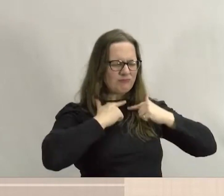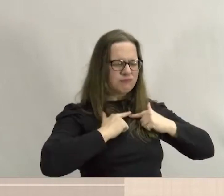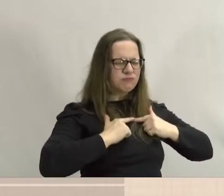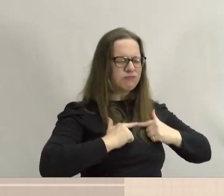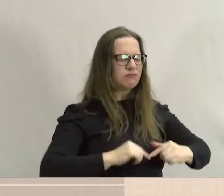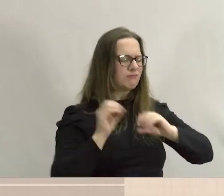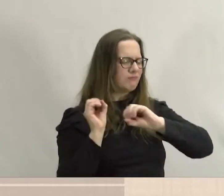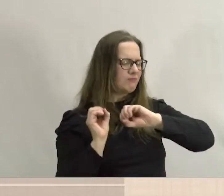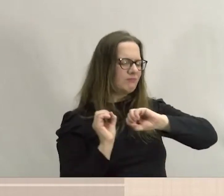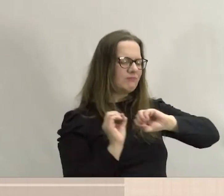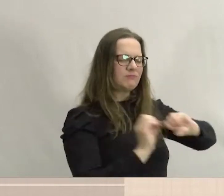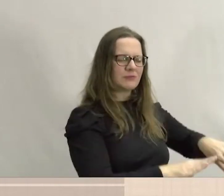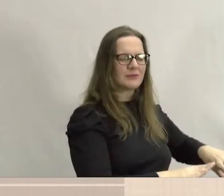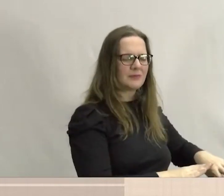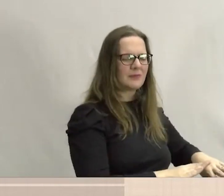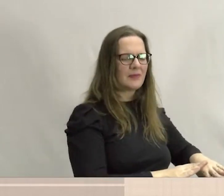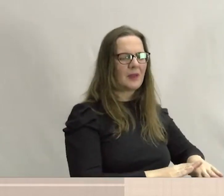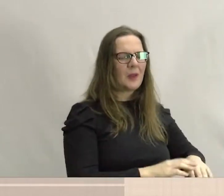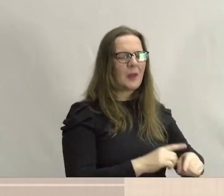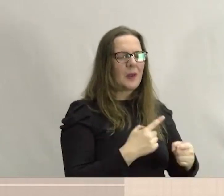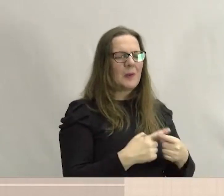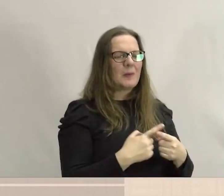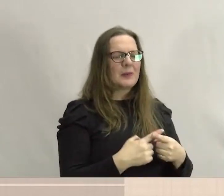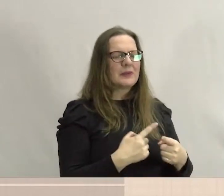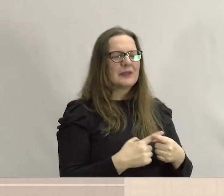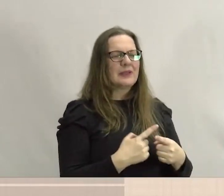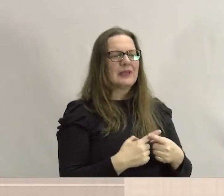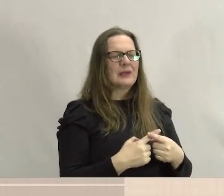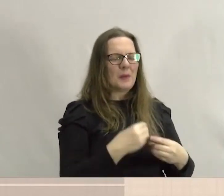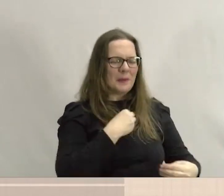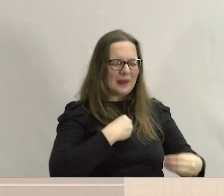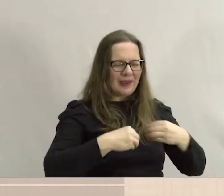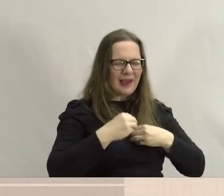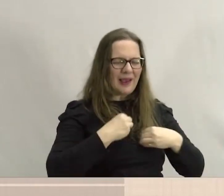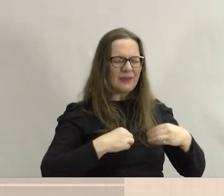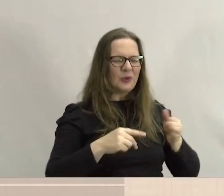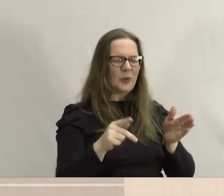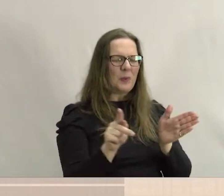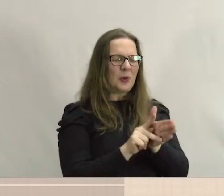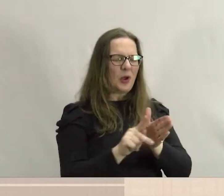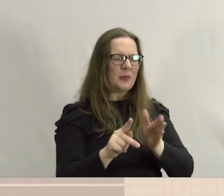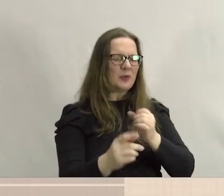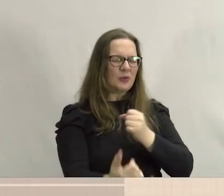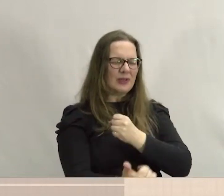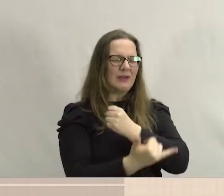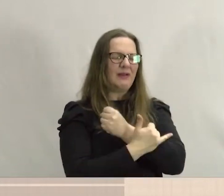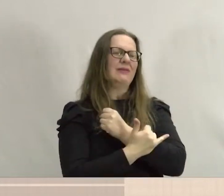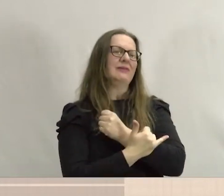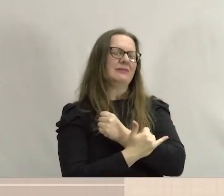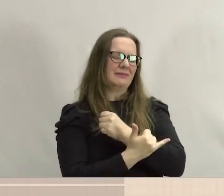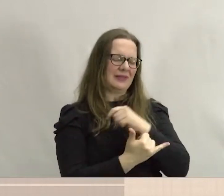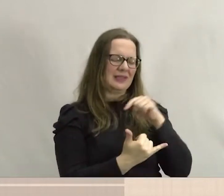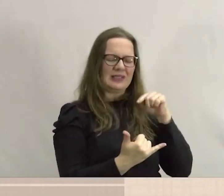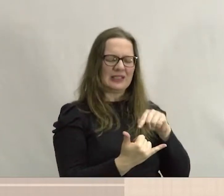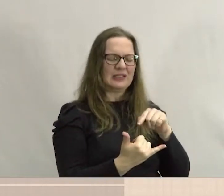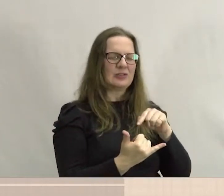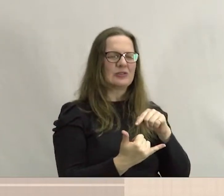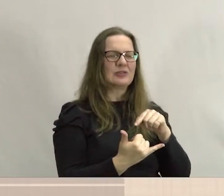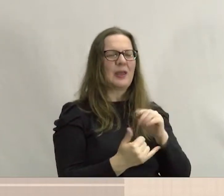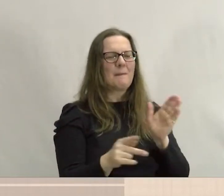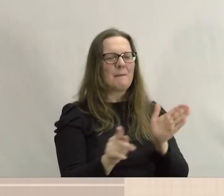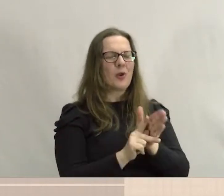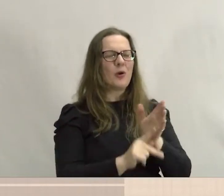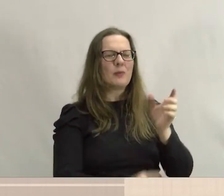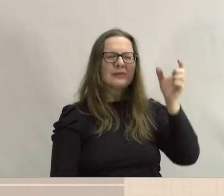segundo as concupiscências do engano. O engano aqui é uma pessoa. Ele